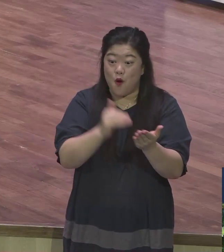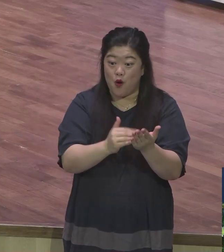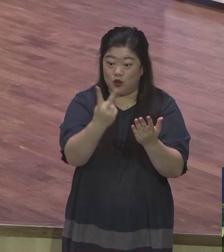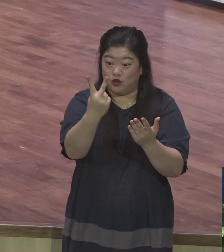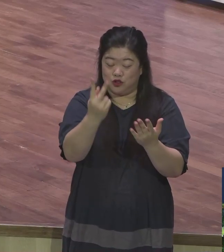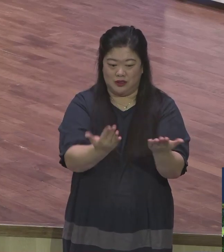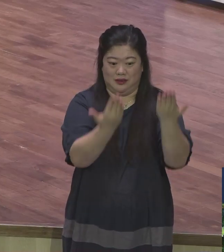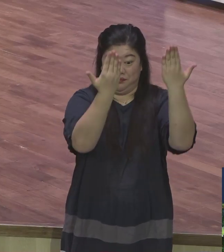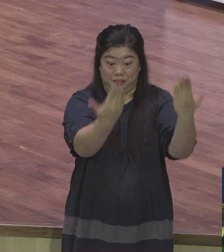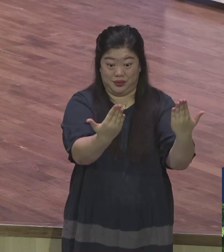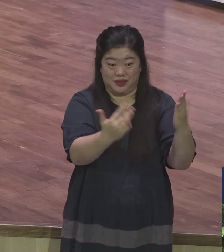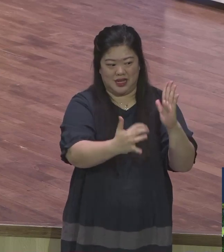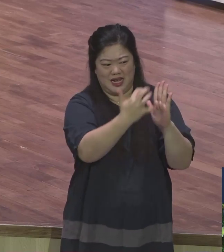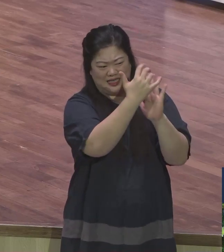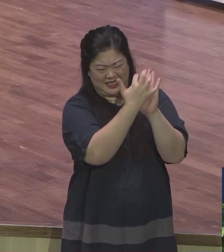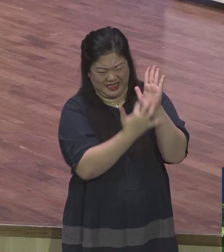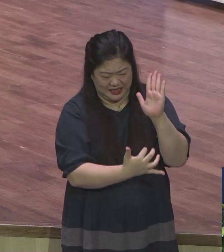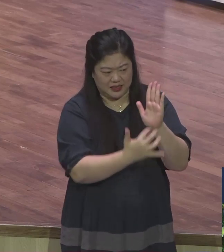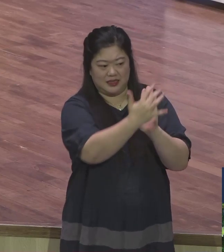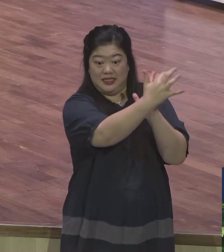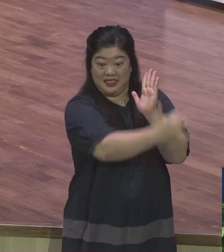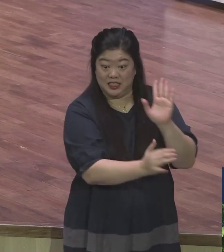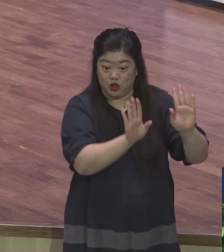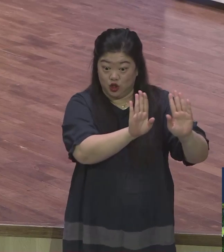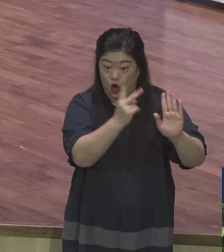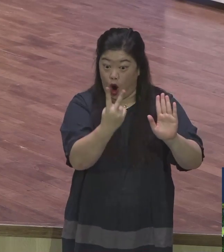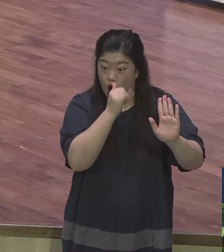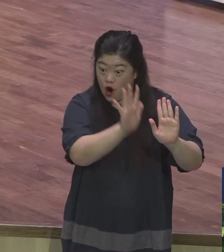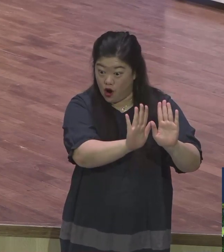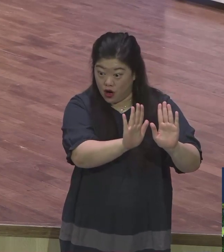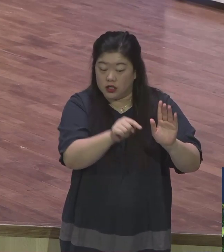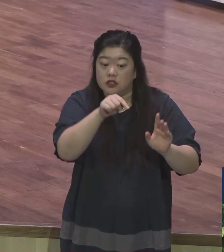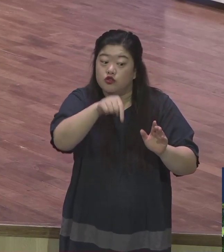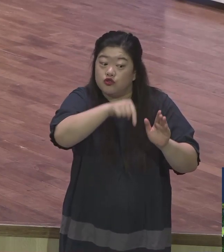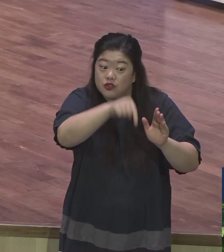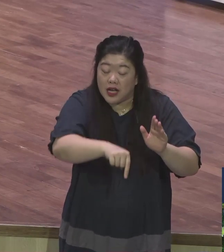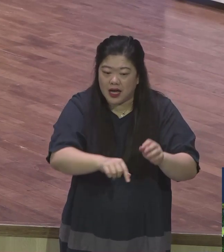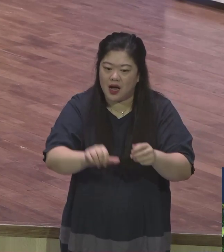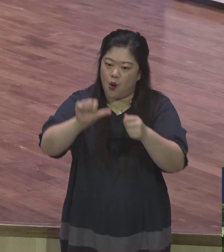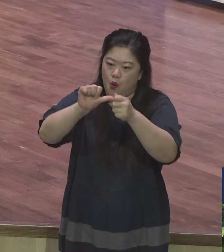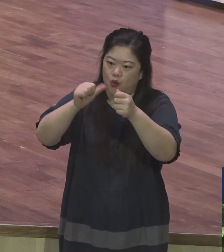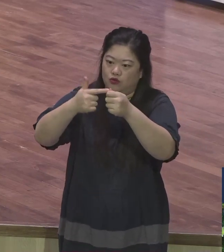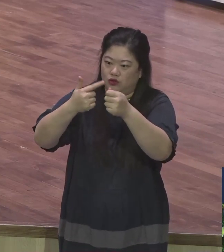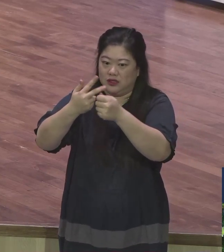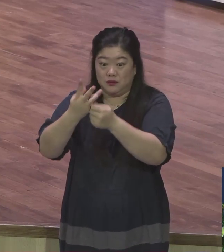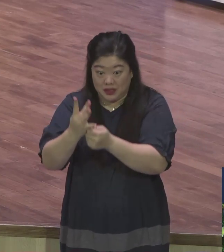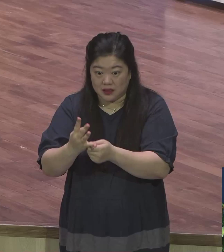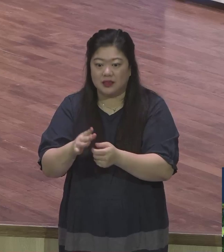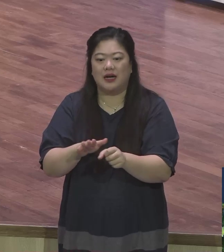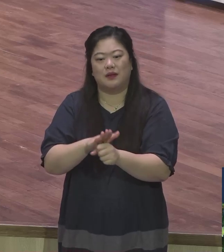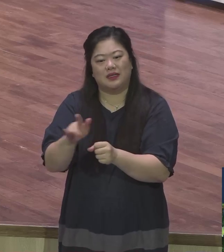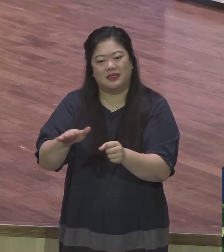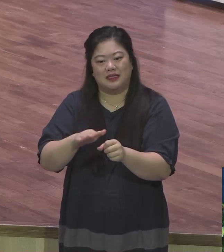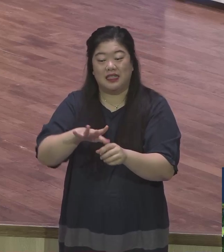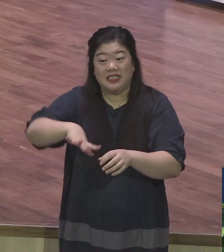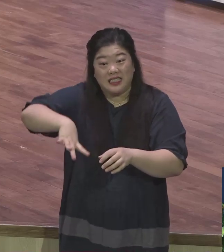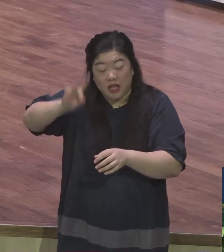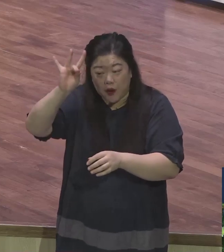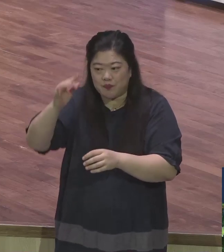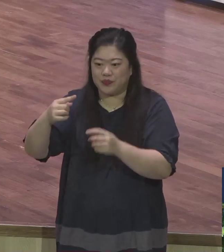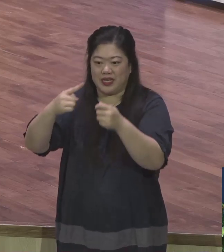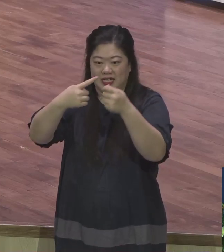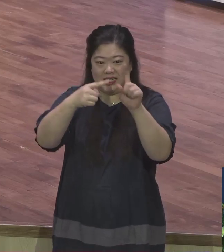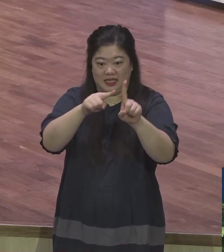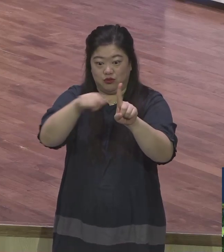후반부 개명을 다시 말해서 다른 사람과의 대인관계입니다. 전반은 하나님과의